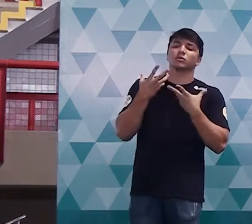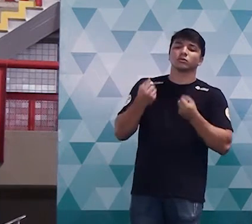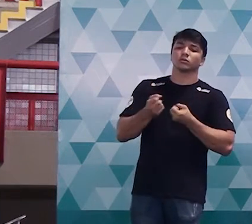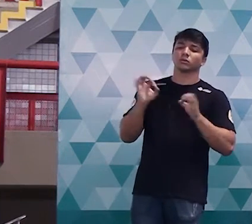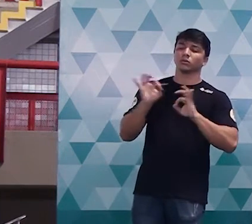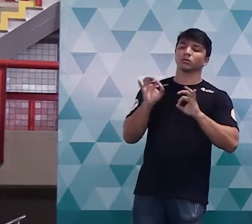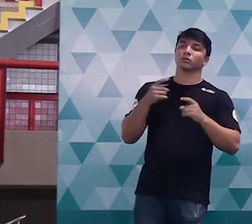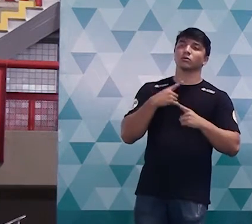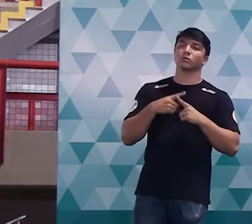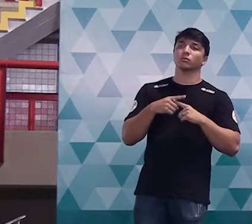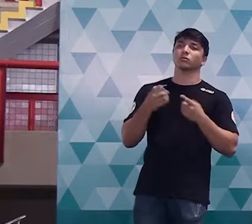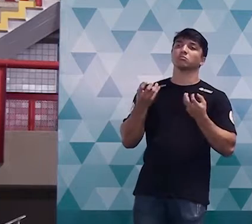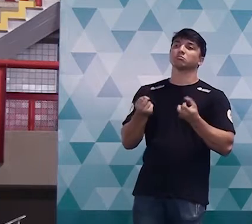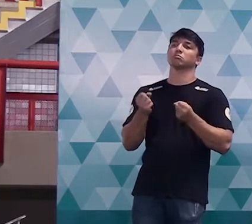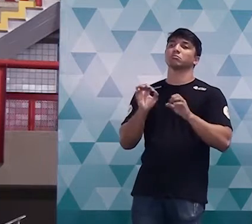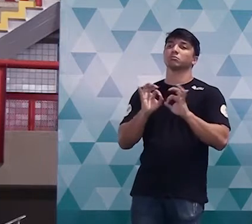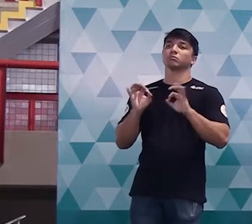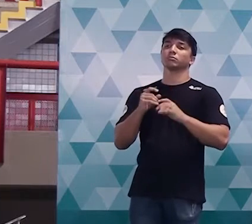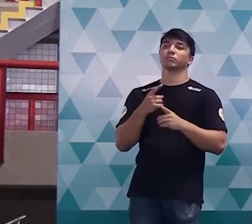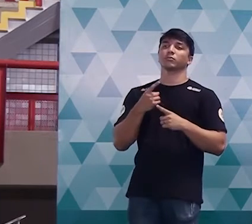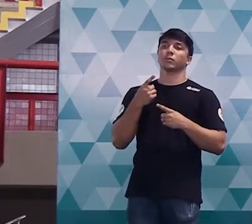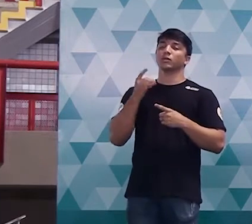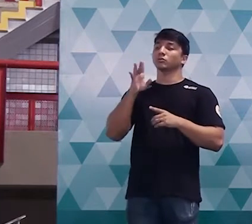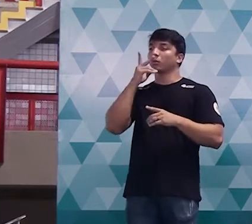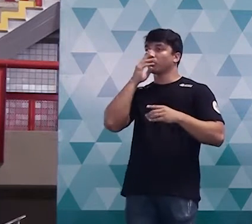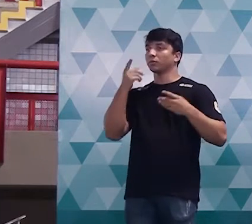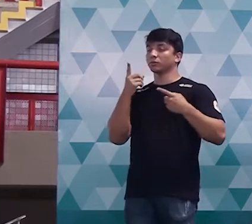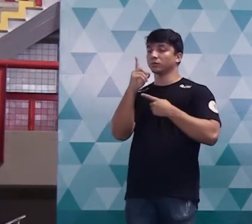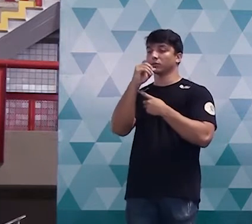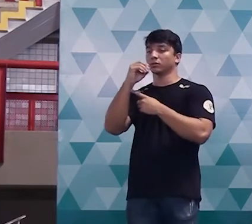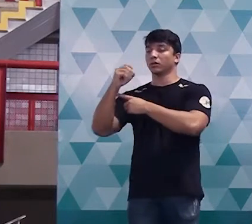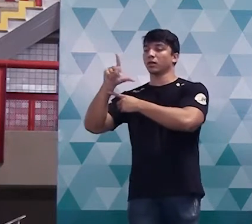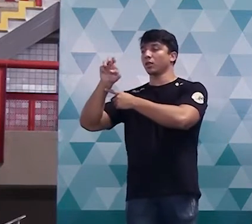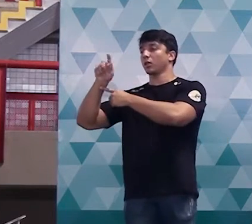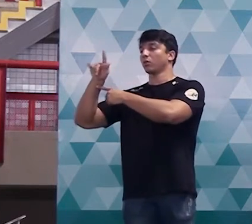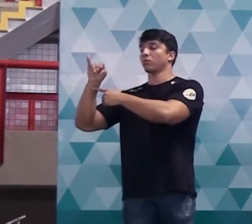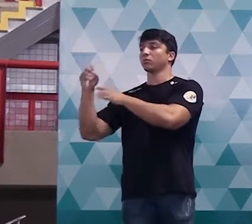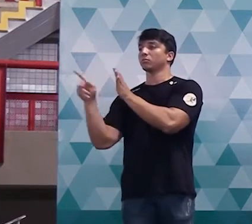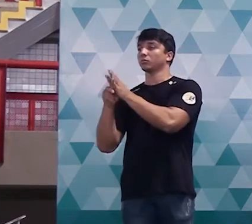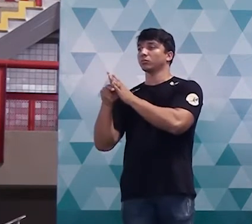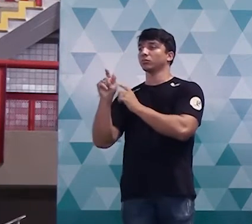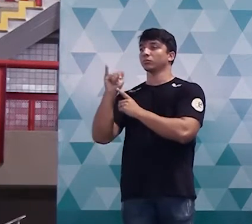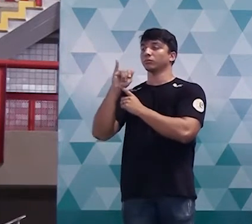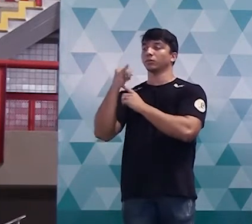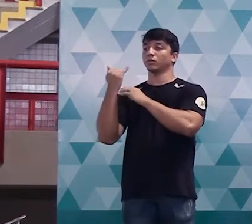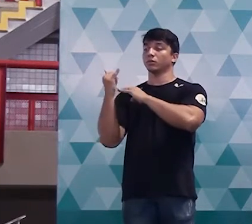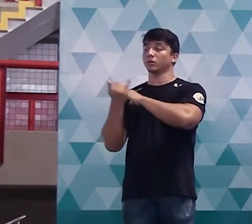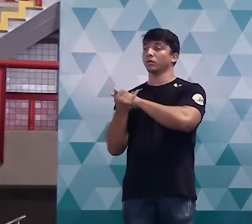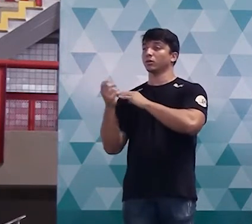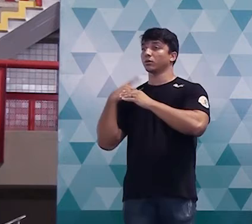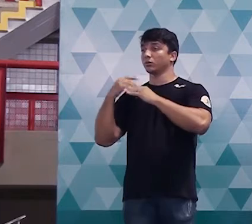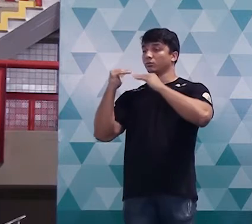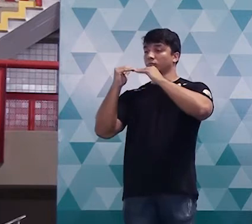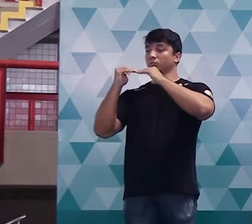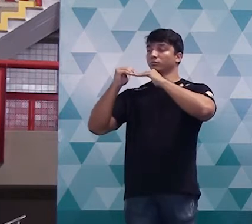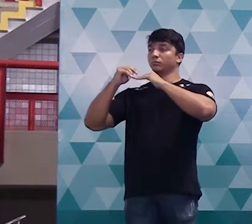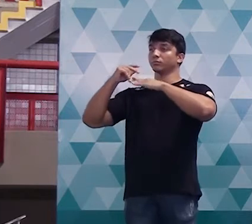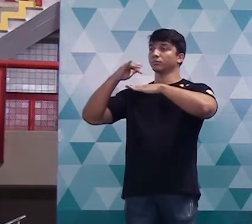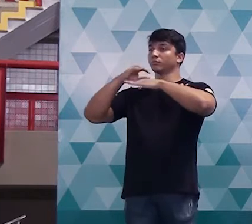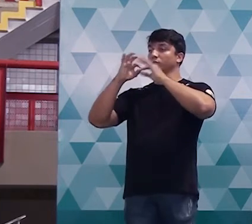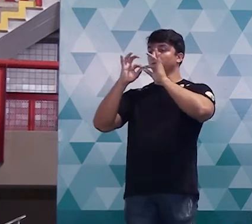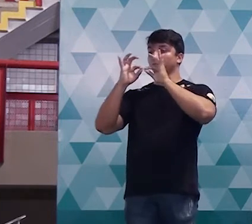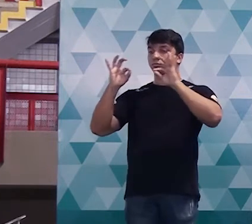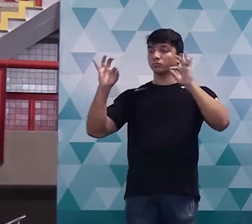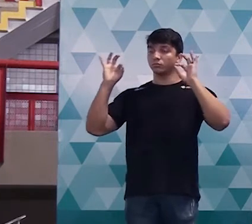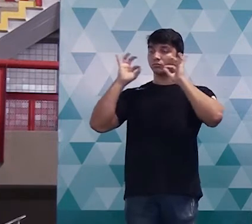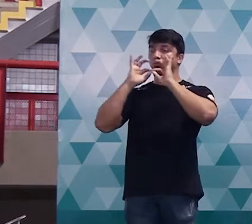não aceitou a bula intercetera, que só era apenas a 100 léguas da ilha de Cabo Verde, que passava uma linha imaginária